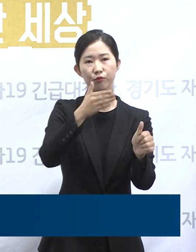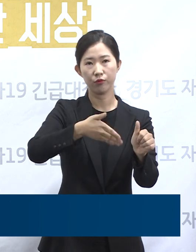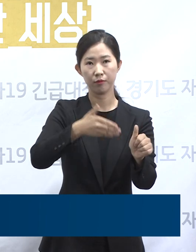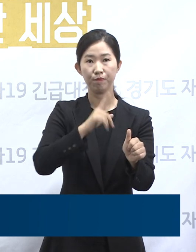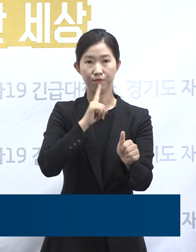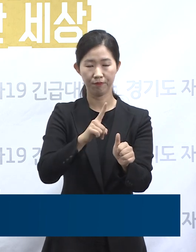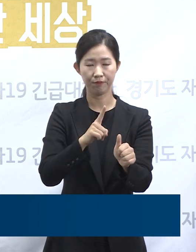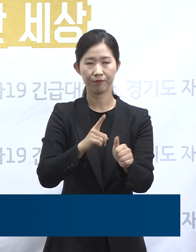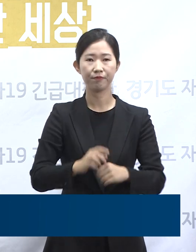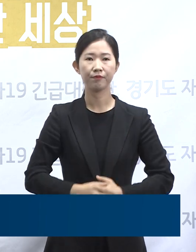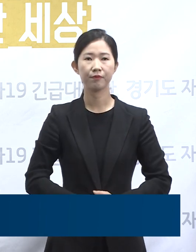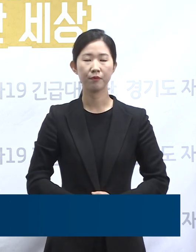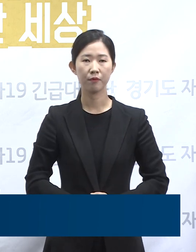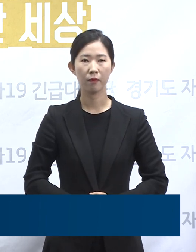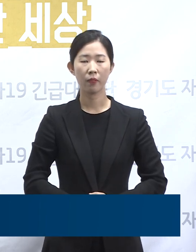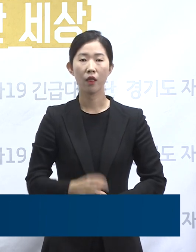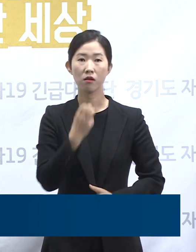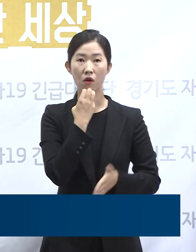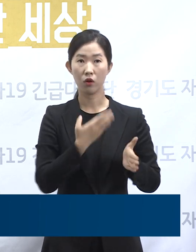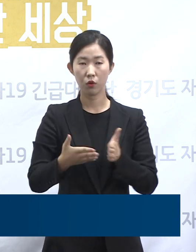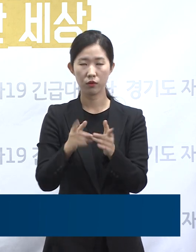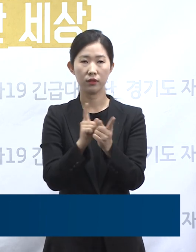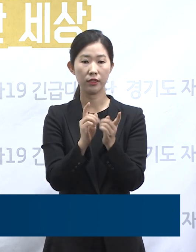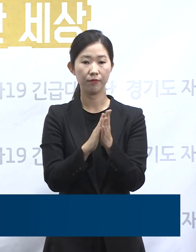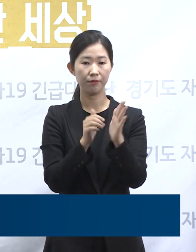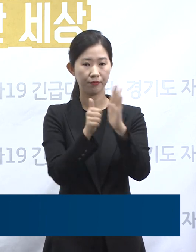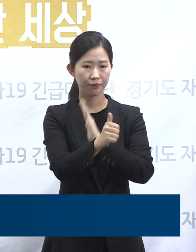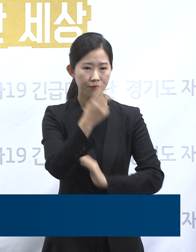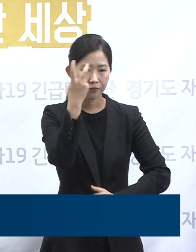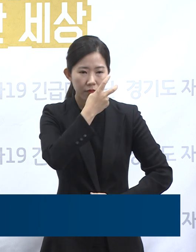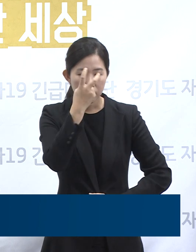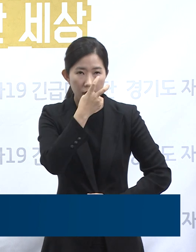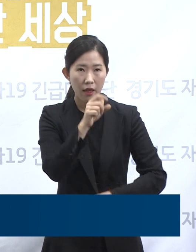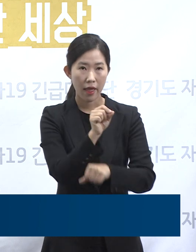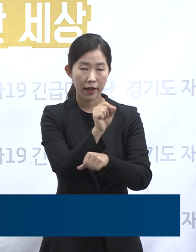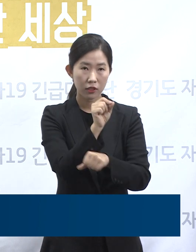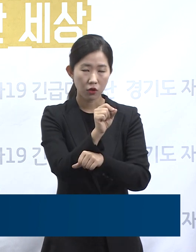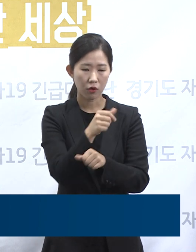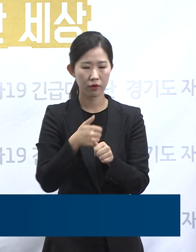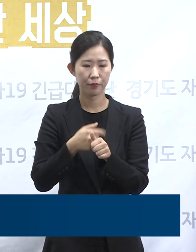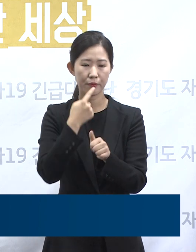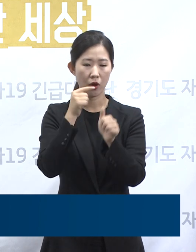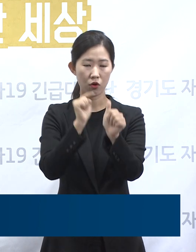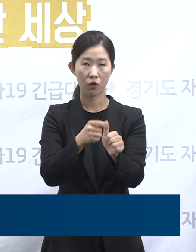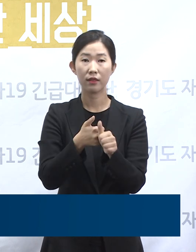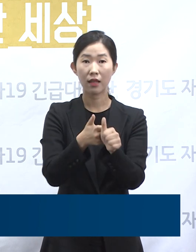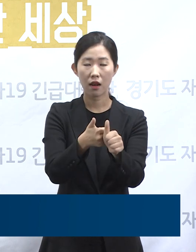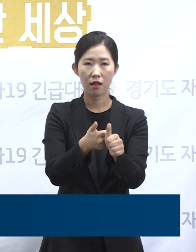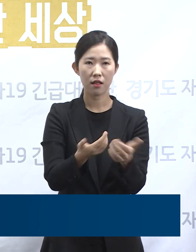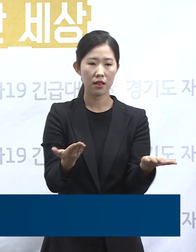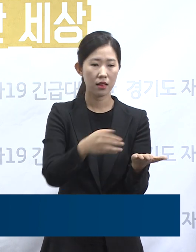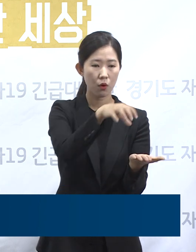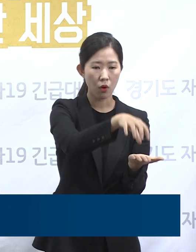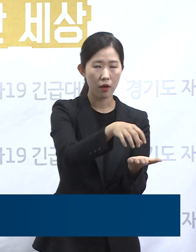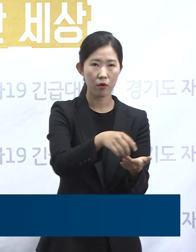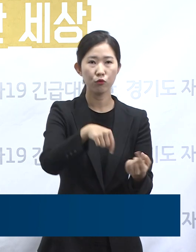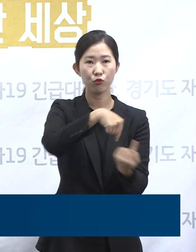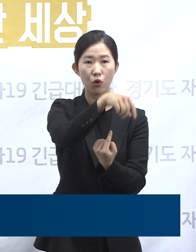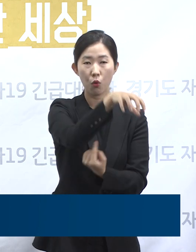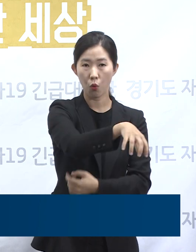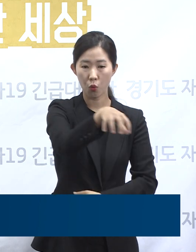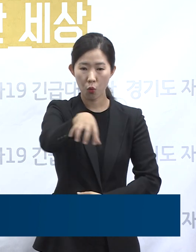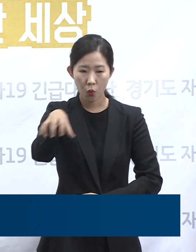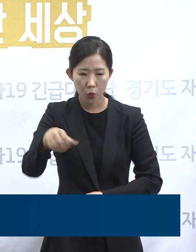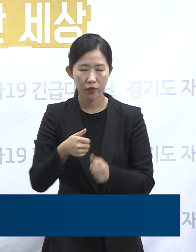경기도는 현장 점검을 통해 행정명령에 따른 업소별 방역 지침 준수 여부를 확인하고 집단 감염에 대한